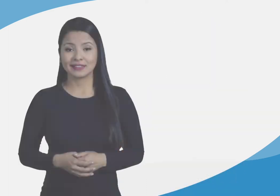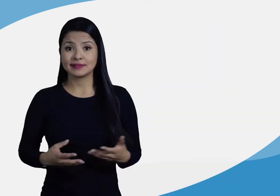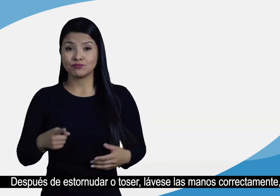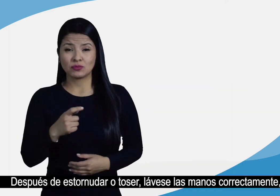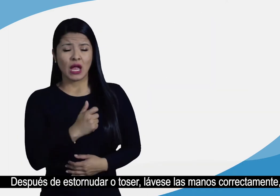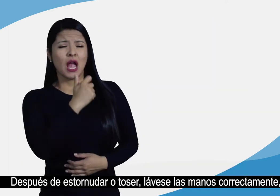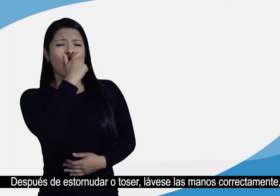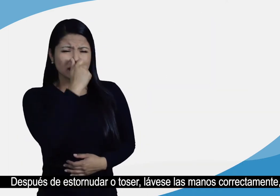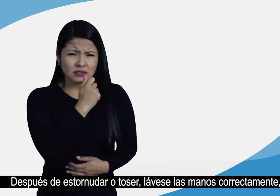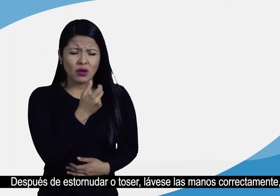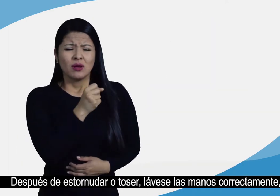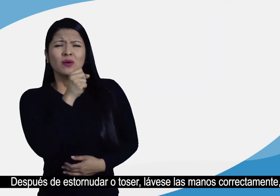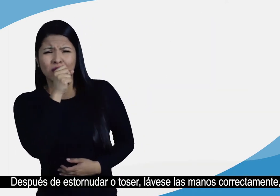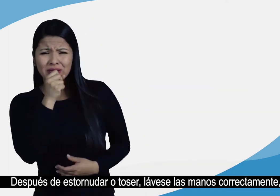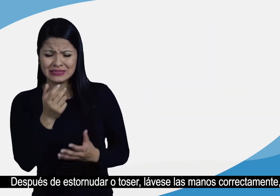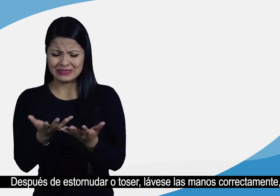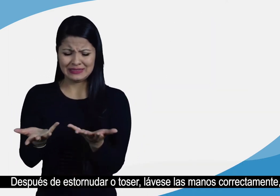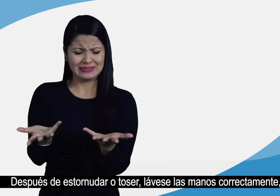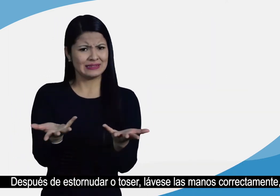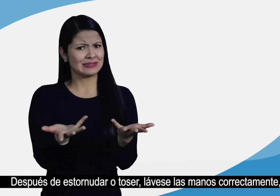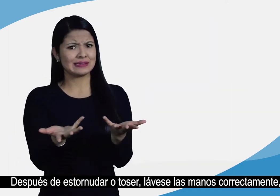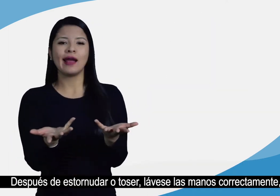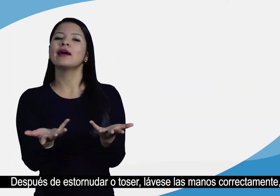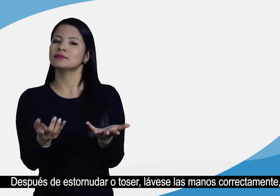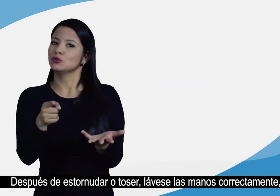Después de estornudar o toser, lávese las manos correctamente.